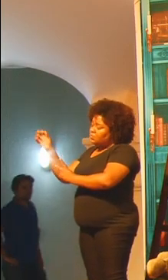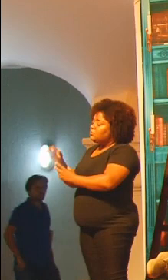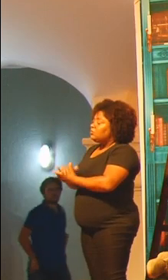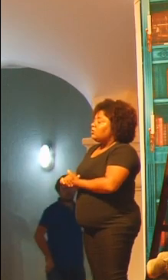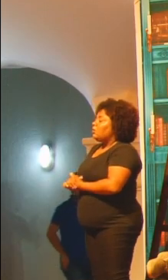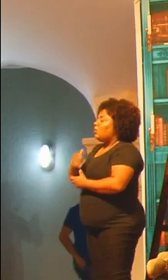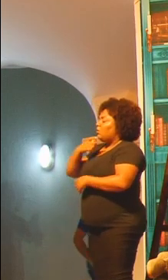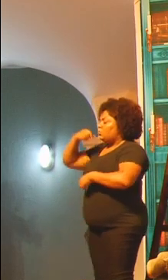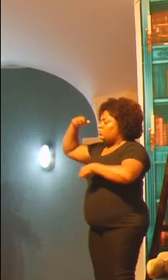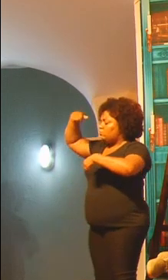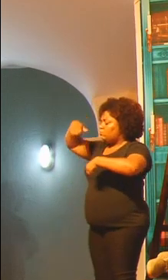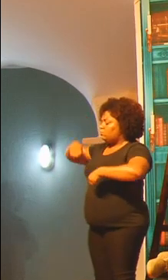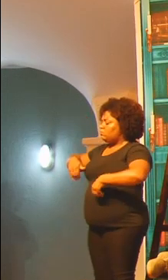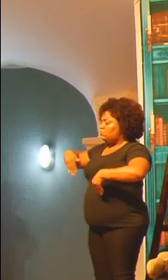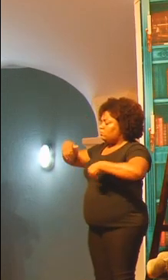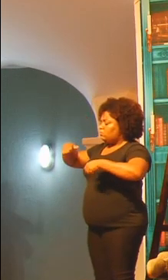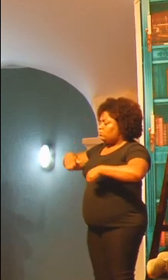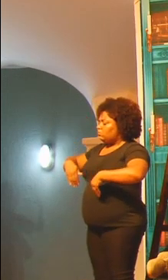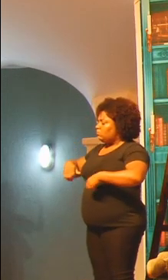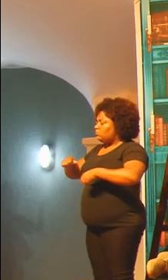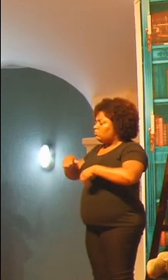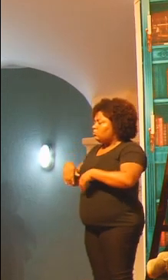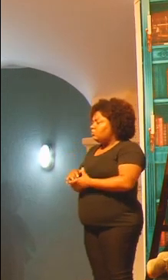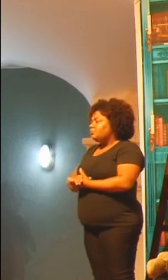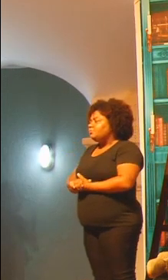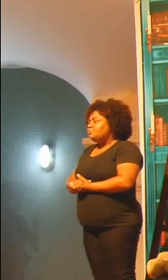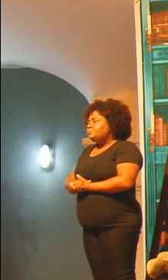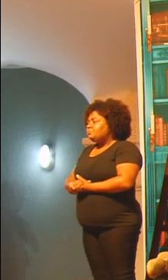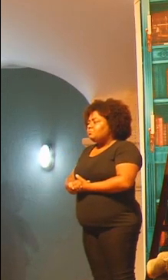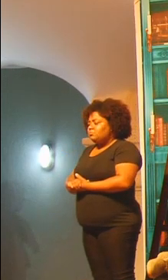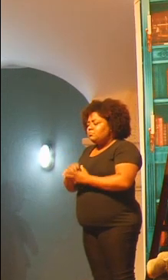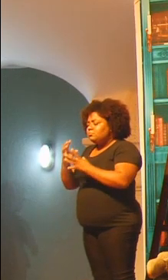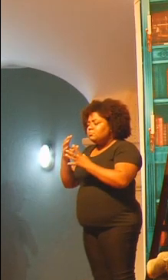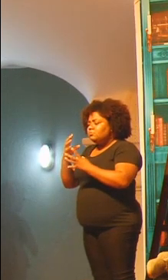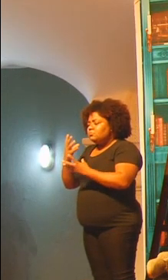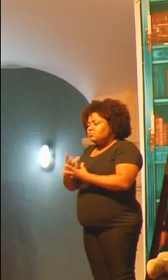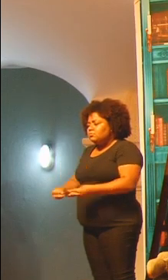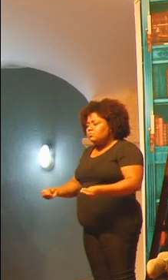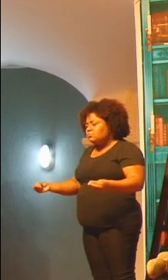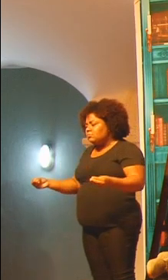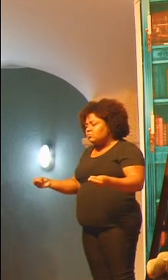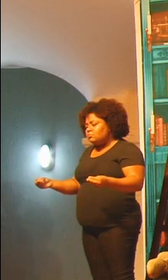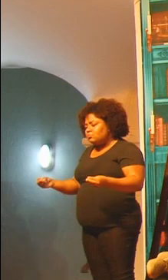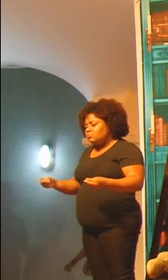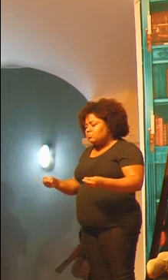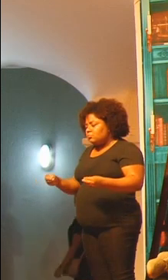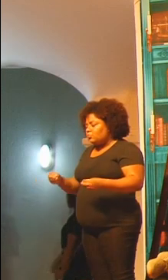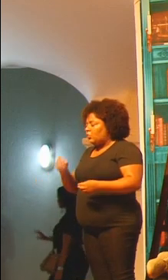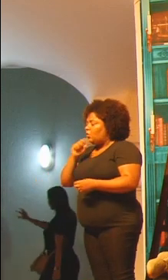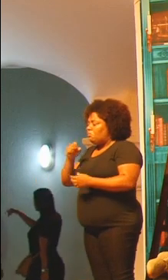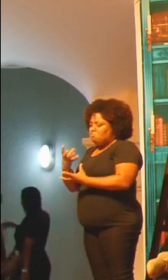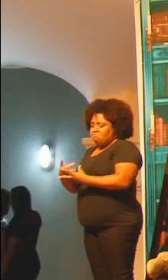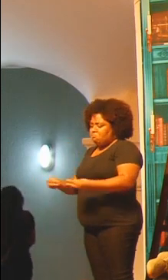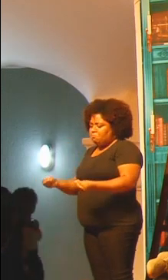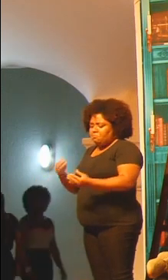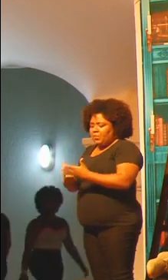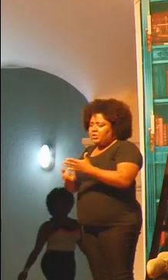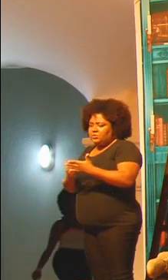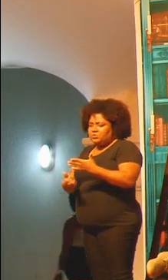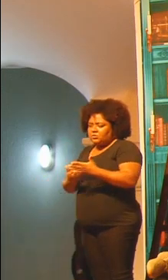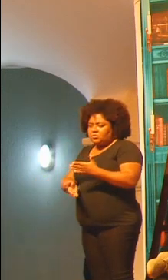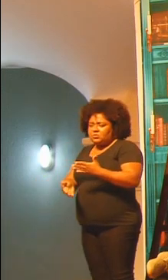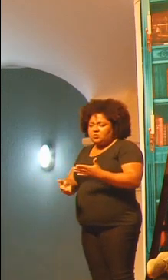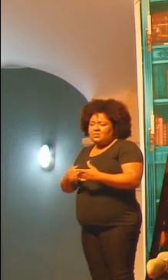dia, os soldados pedem toda a produção para o meu bisavô. Eu sei que